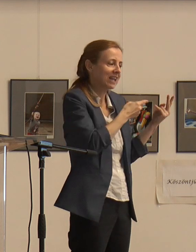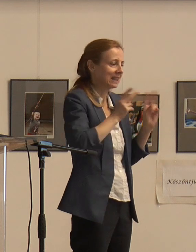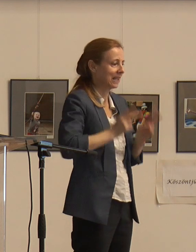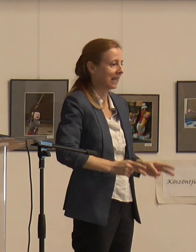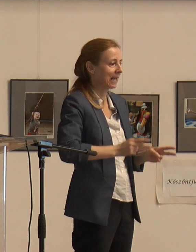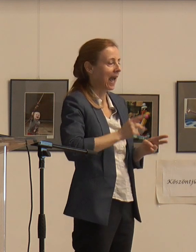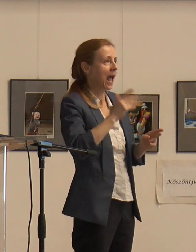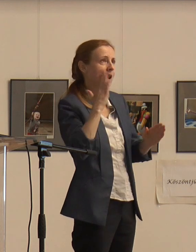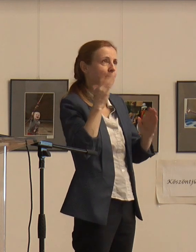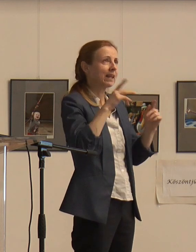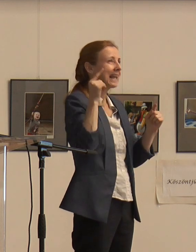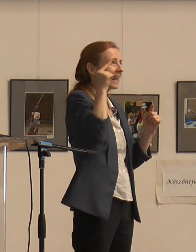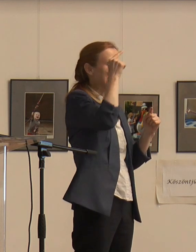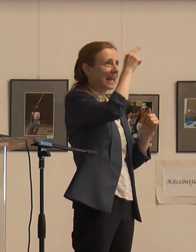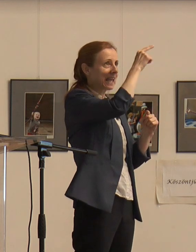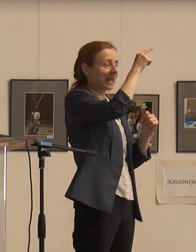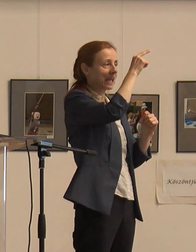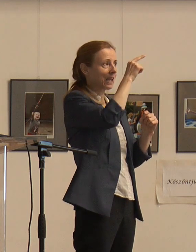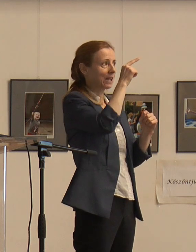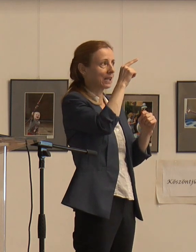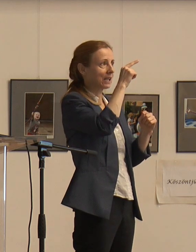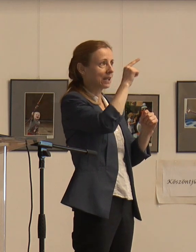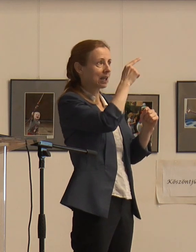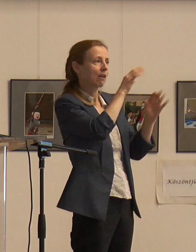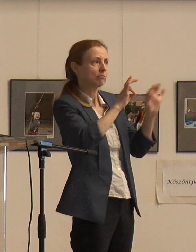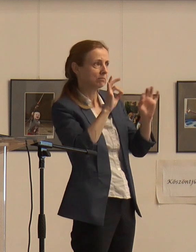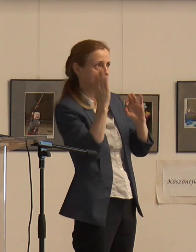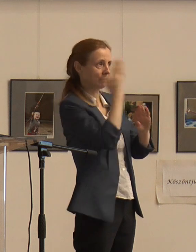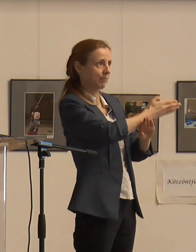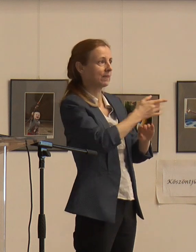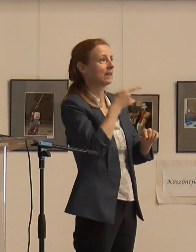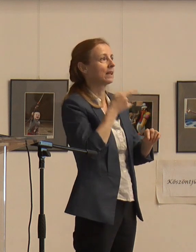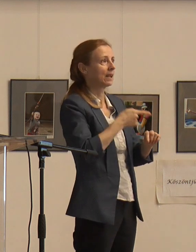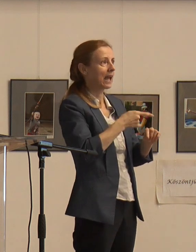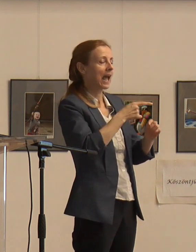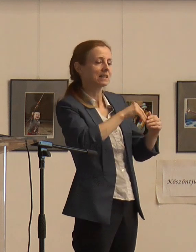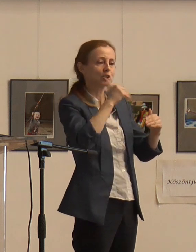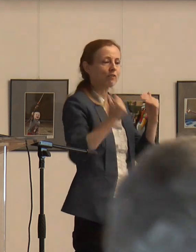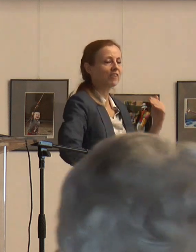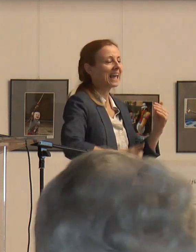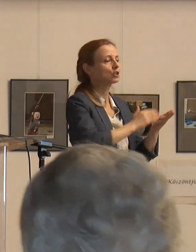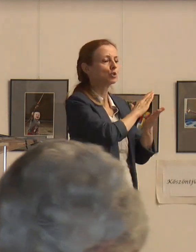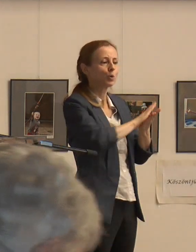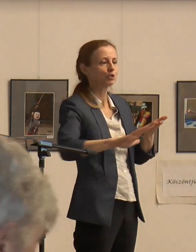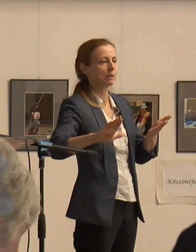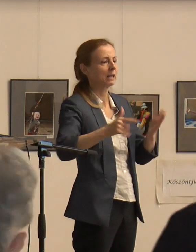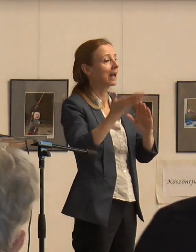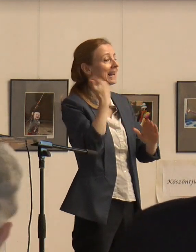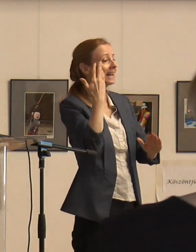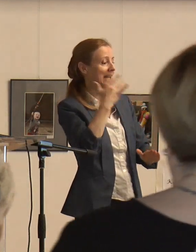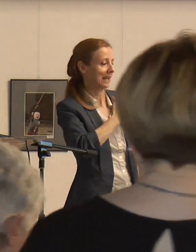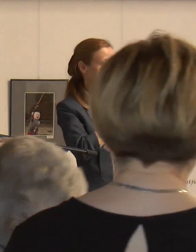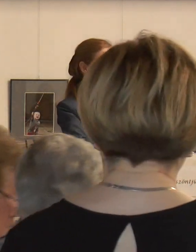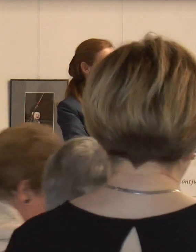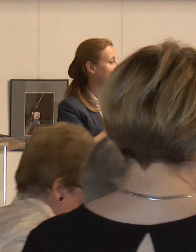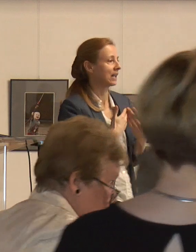az égi babot honra készít fel. Ez sem a végső simítás, a régi színben